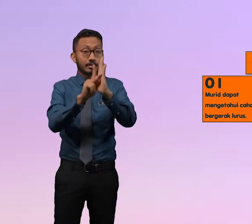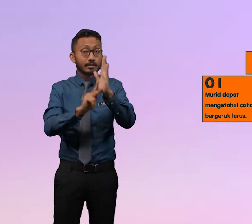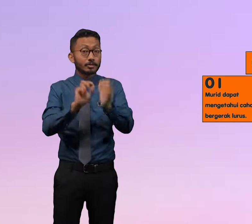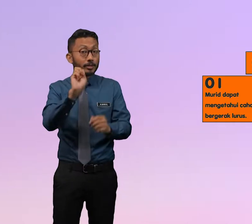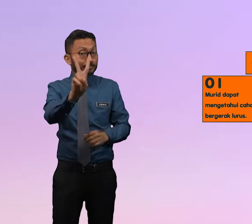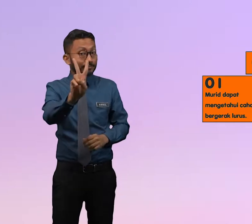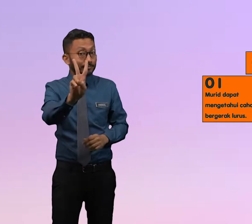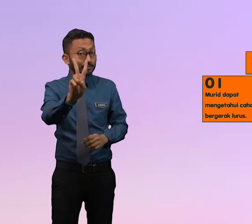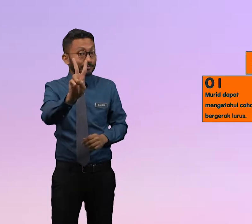kedua